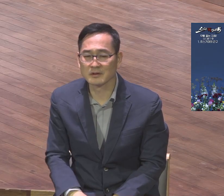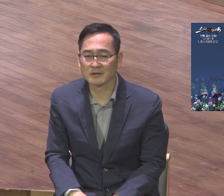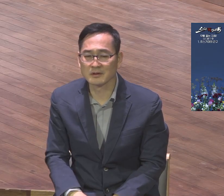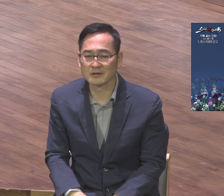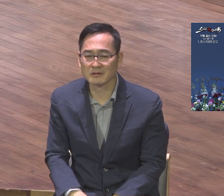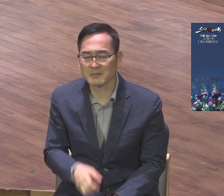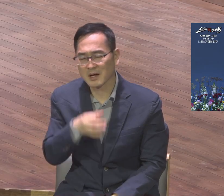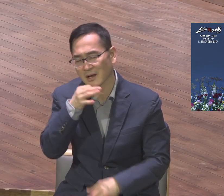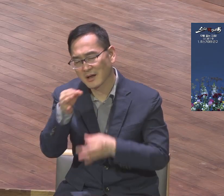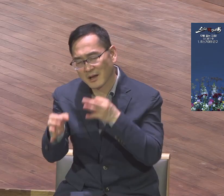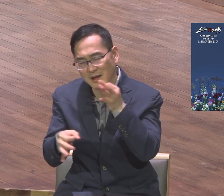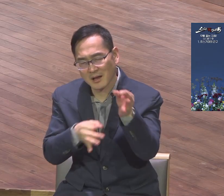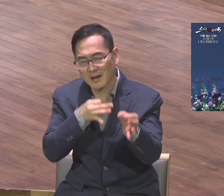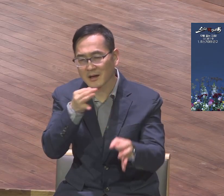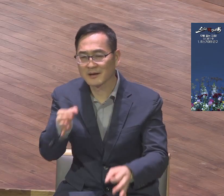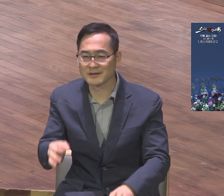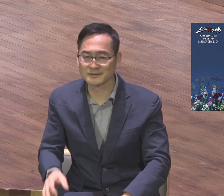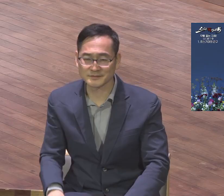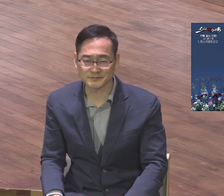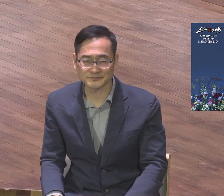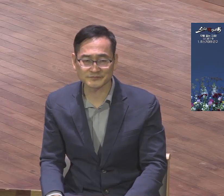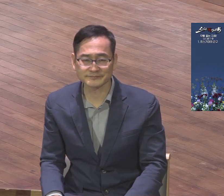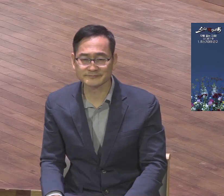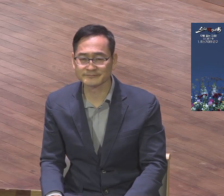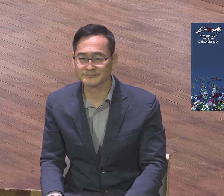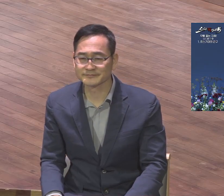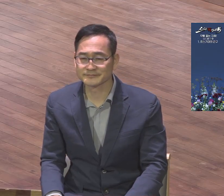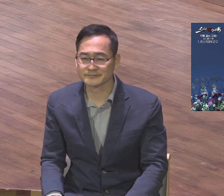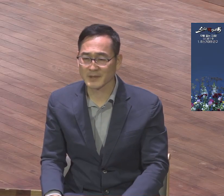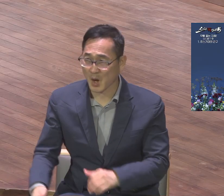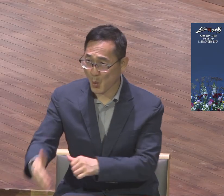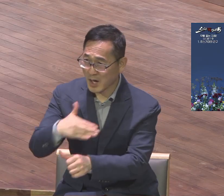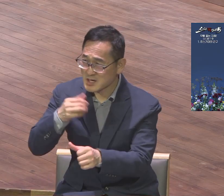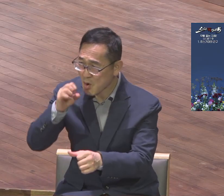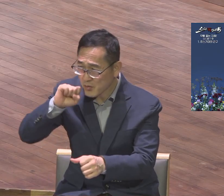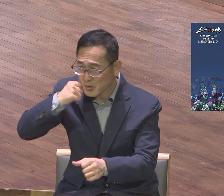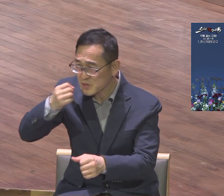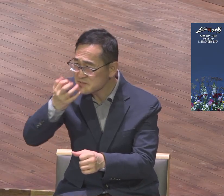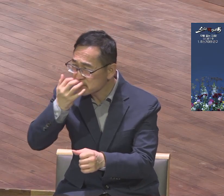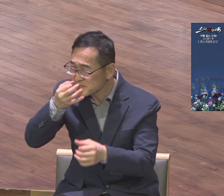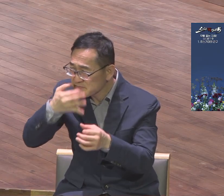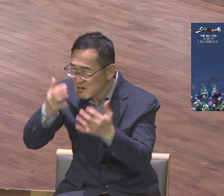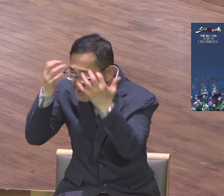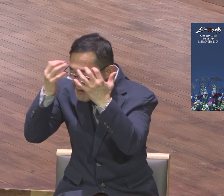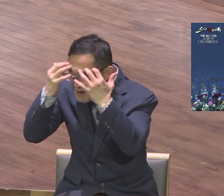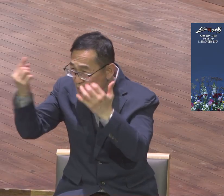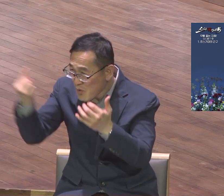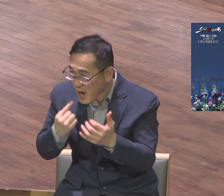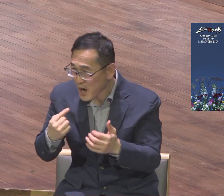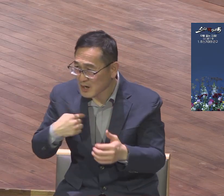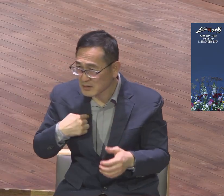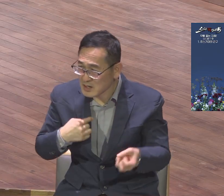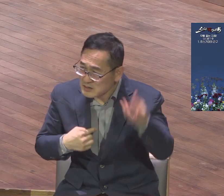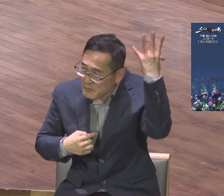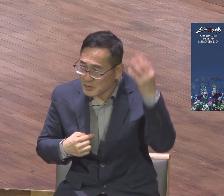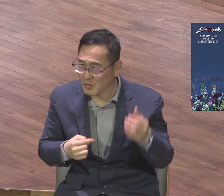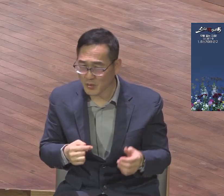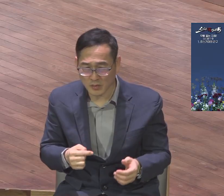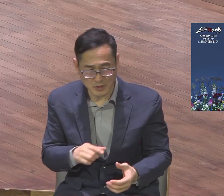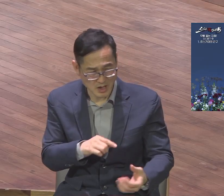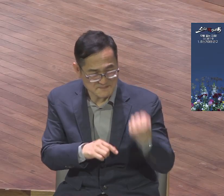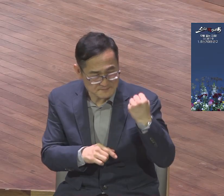너무 낙심이 돼가지고 환경이 너무 아프고 너무 힘들어서 내가 순간 잊고 있었구나. 그래서 이 고통을